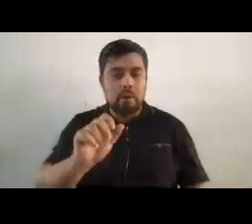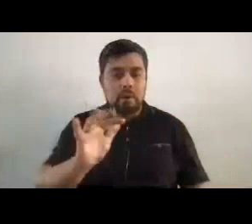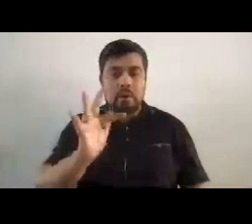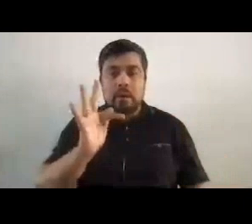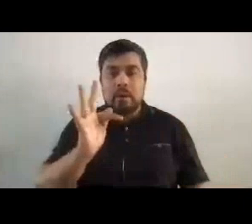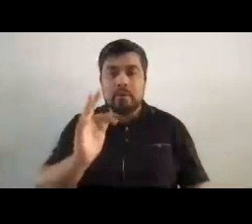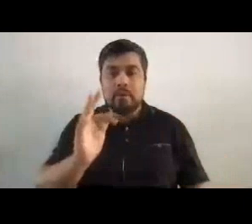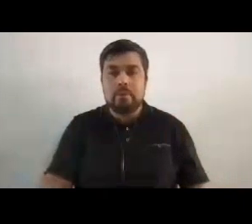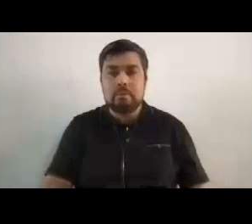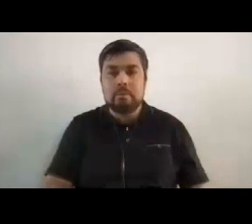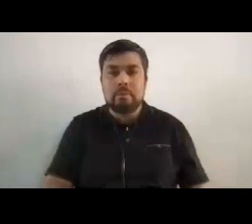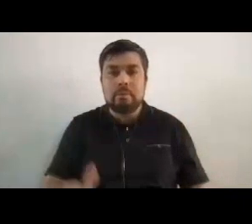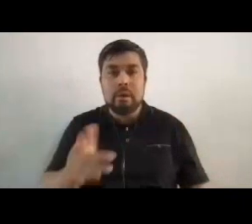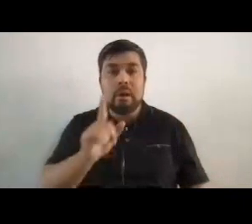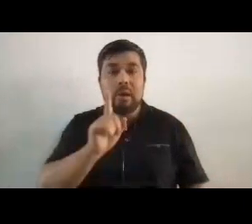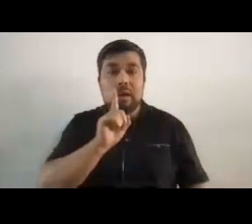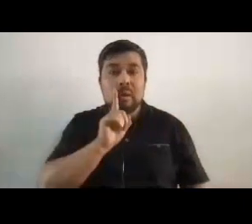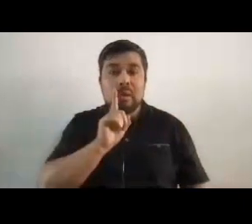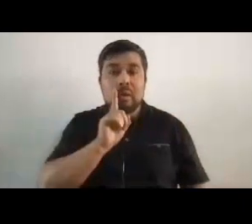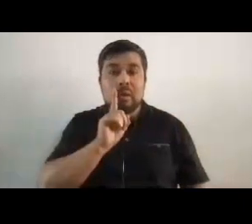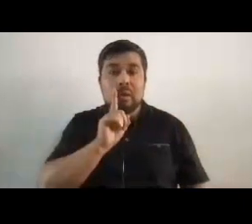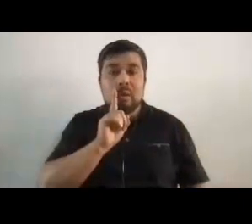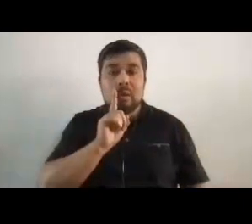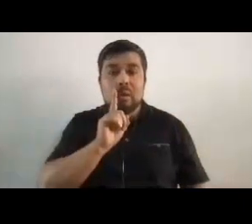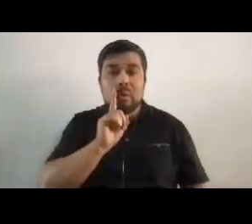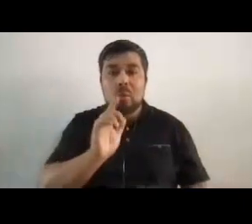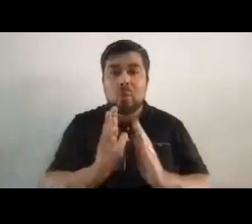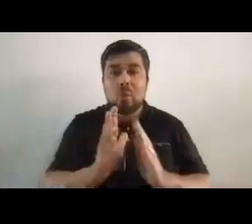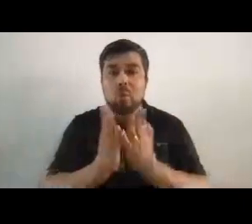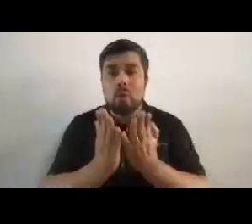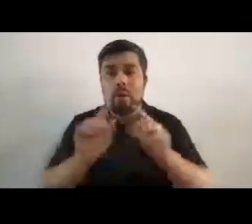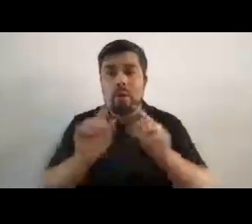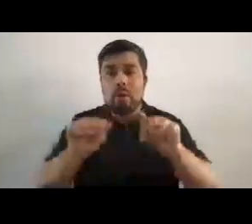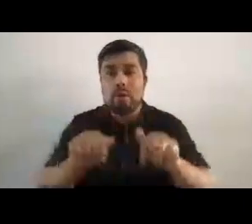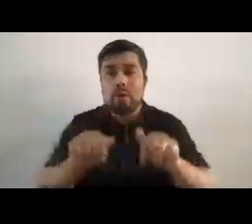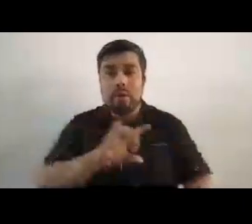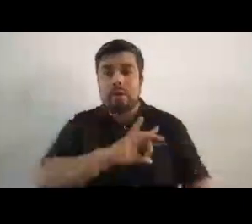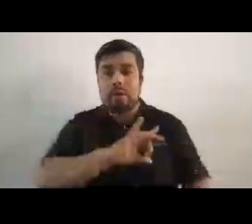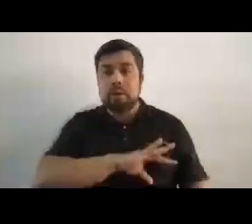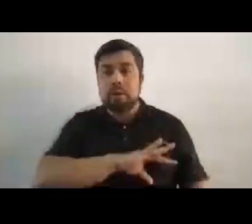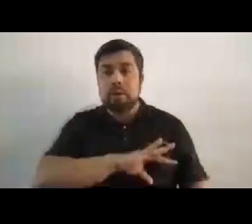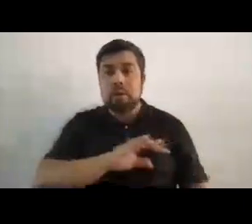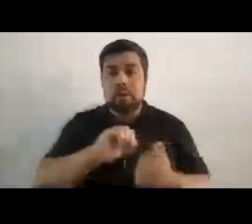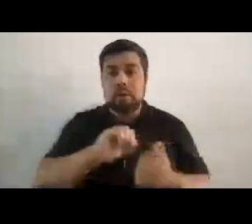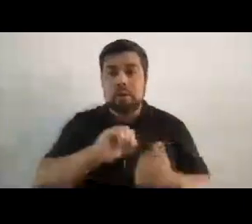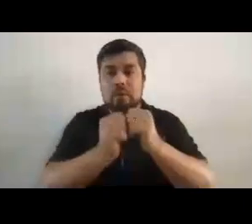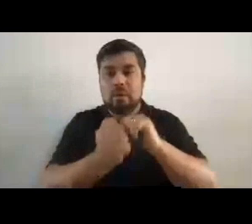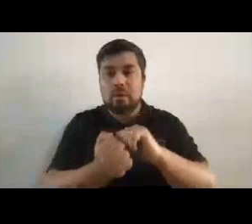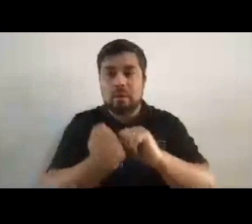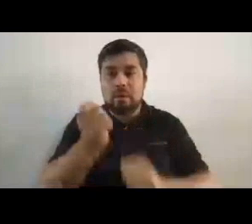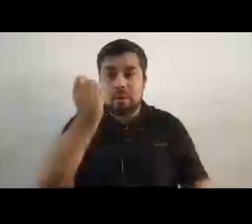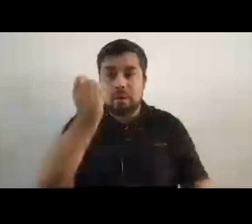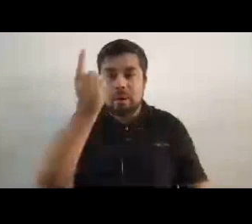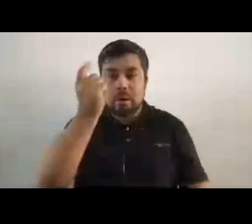fue traducido al español acá en Chile, comprendiendo la cultura sorda en búsqueda de la